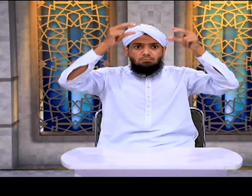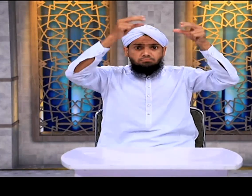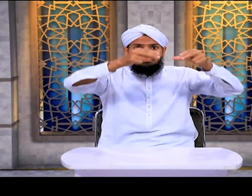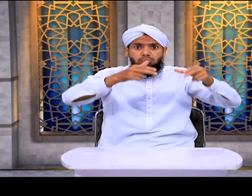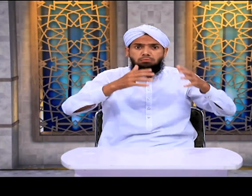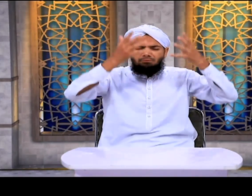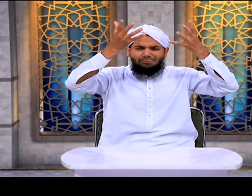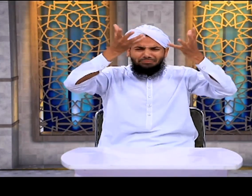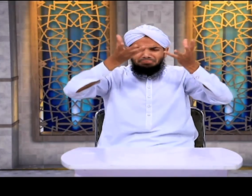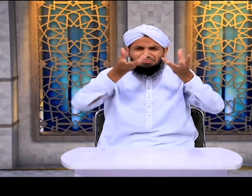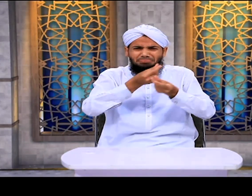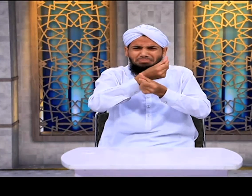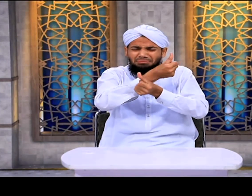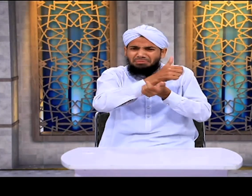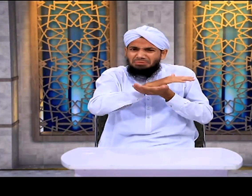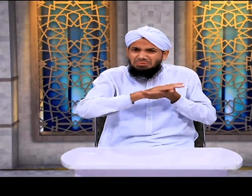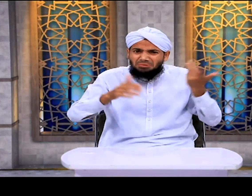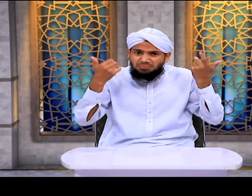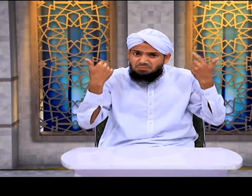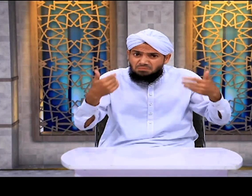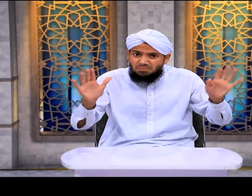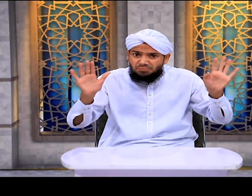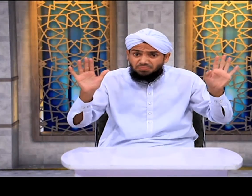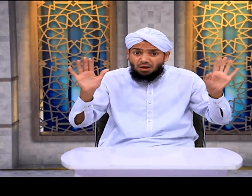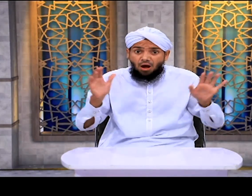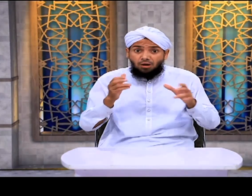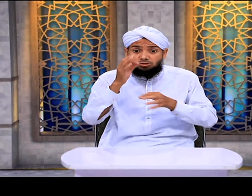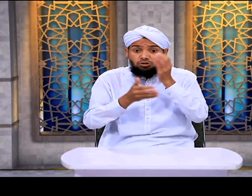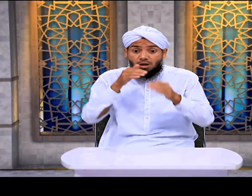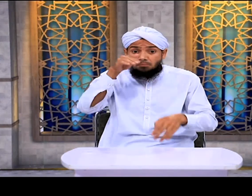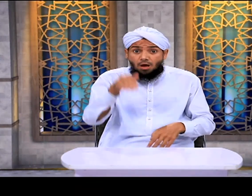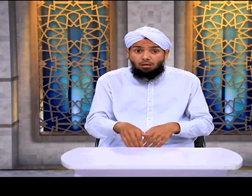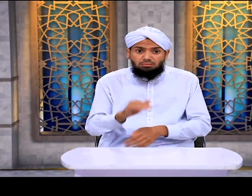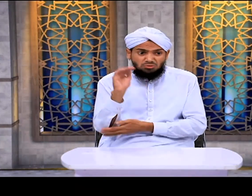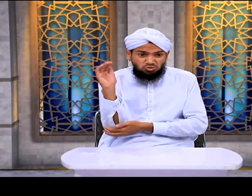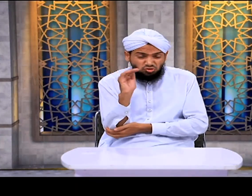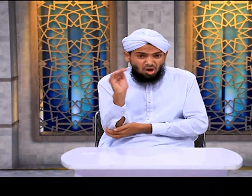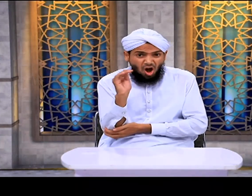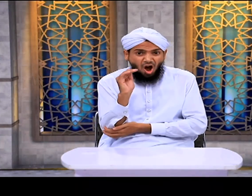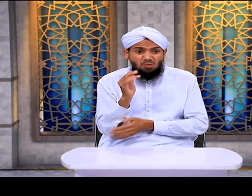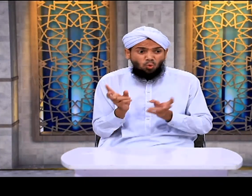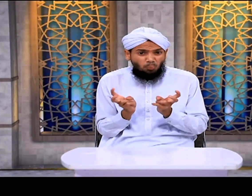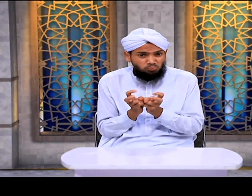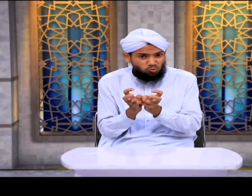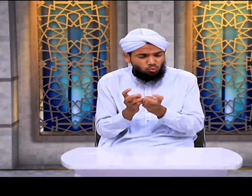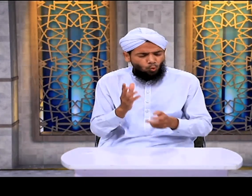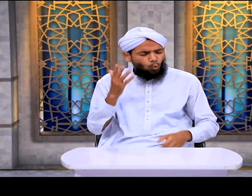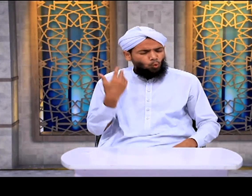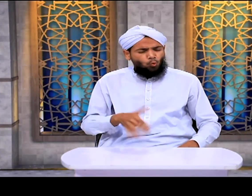ہو کر زمین میں دھس جائیں۔ جہنم کے سانپ اور بچھو اللہ پاک کے رسول رسول مقبول صلی اللہ